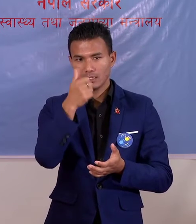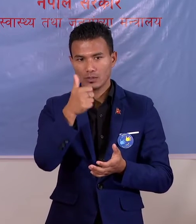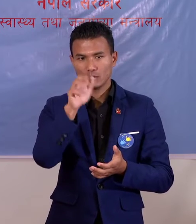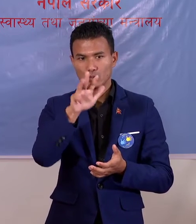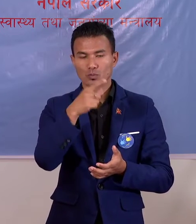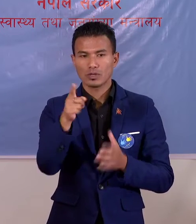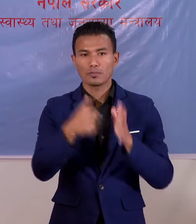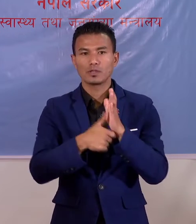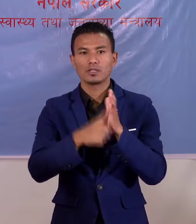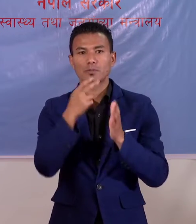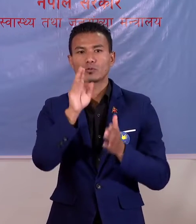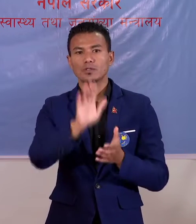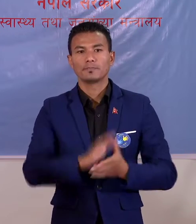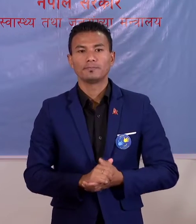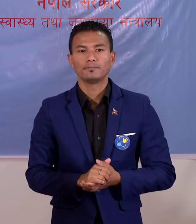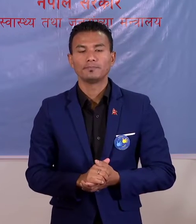1,859 वटा परीक्षणहरु भएका छन्।